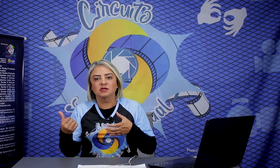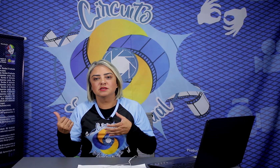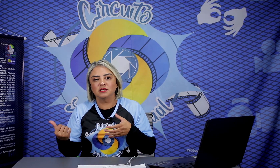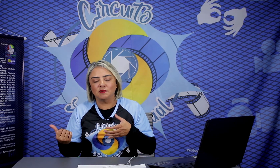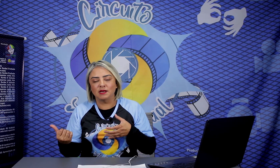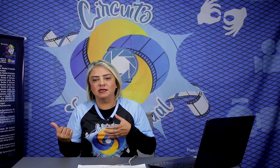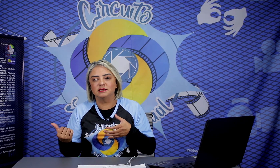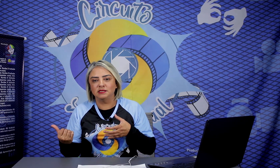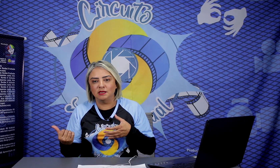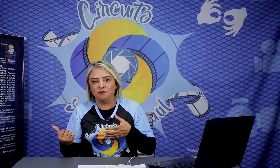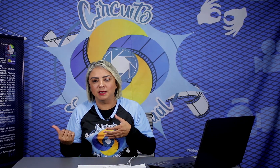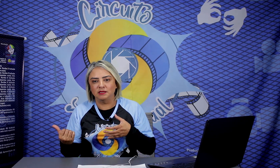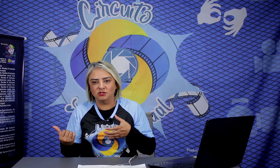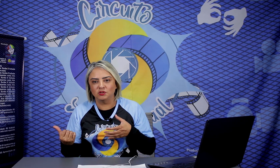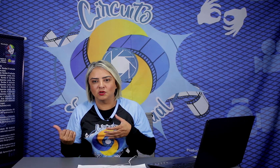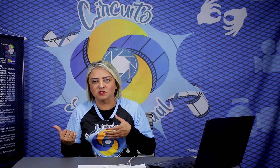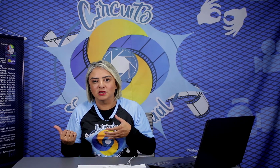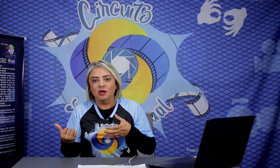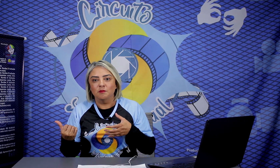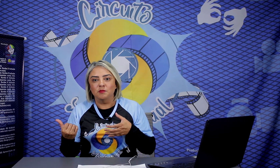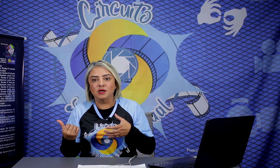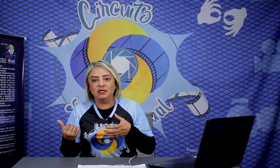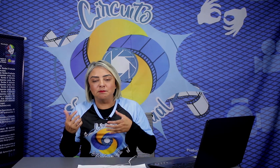são aqueles que dependem de nós. Porque